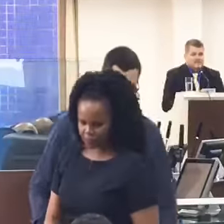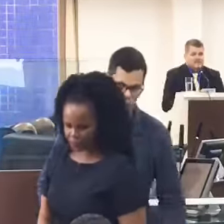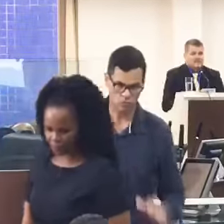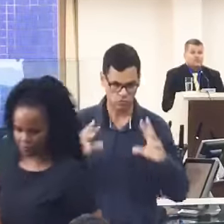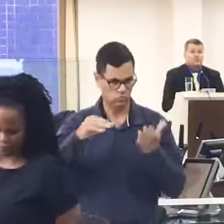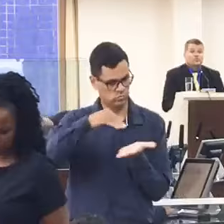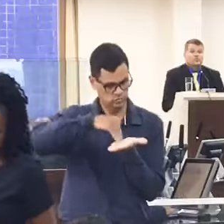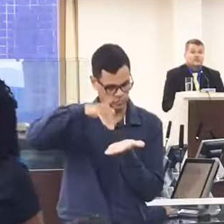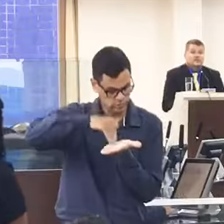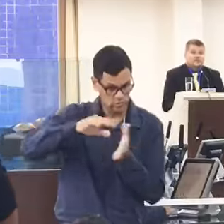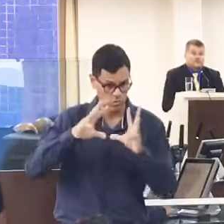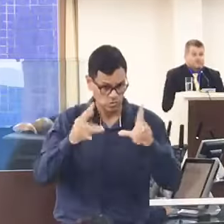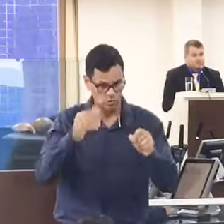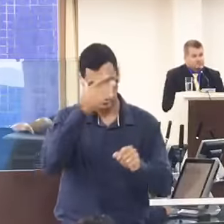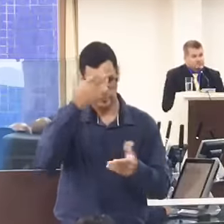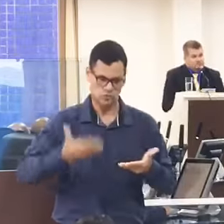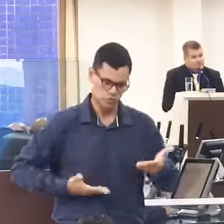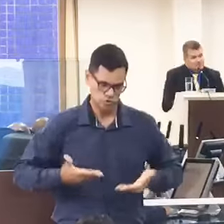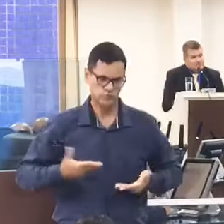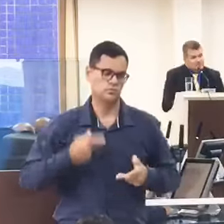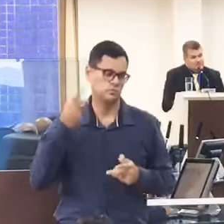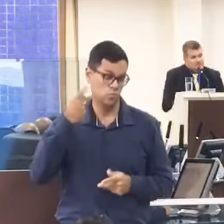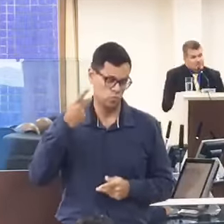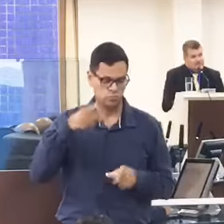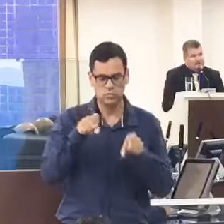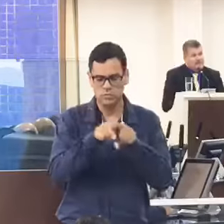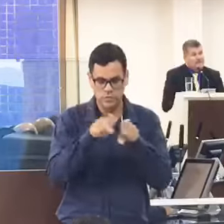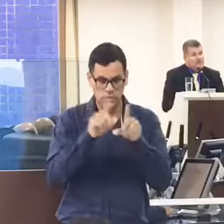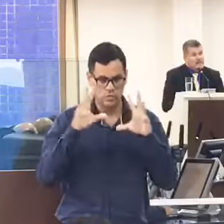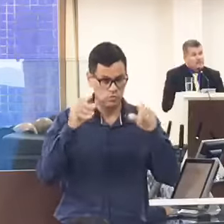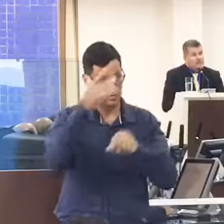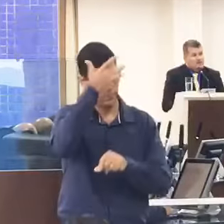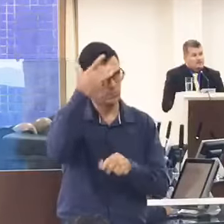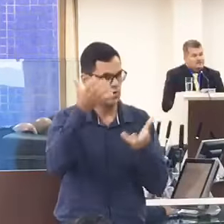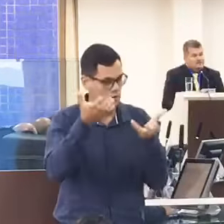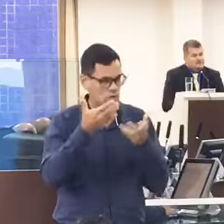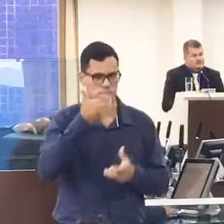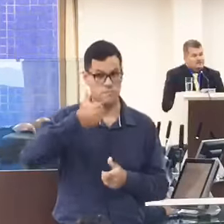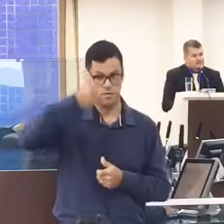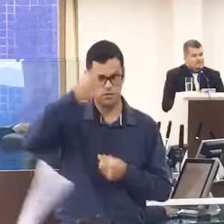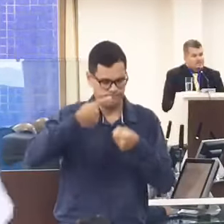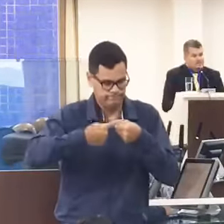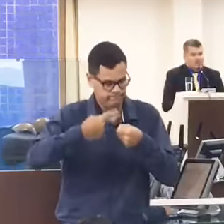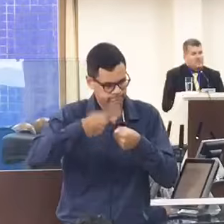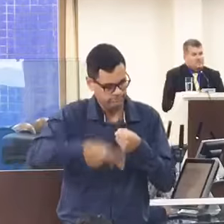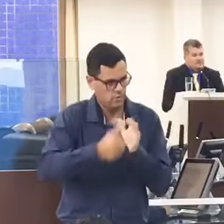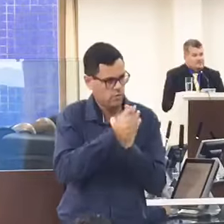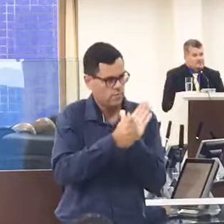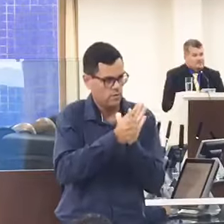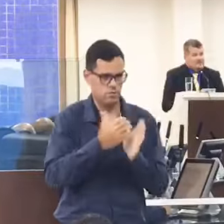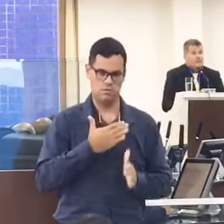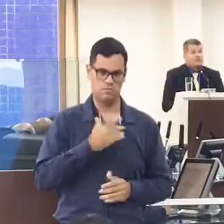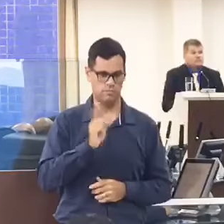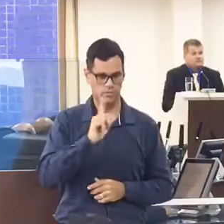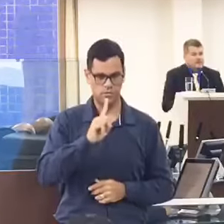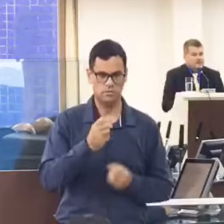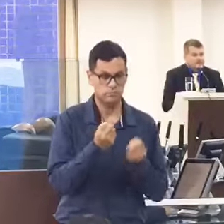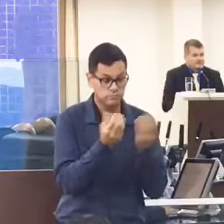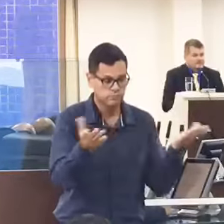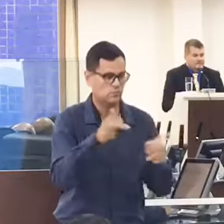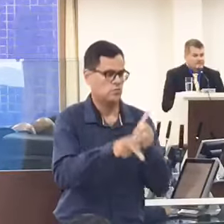secretarias, todos os servidores públicos, todos aqueles que querem o melhor da nossa cidade. Não é para mim, é para o